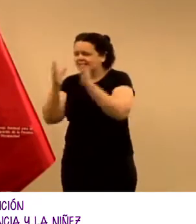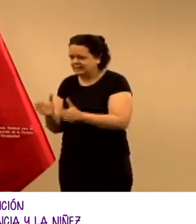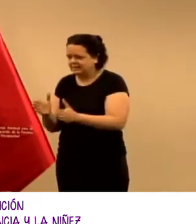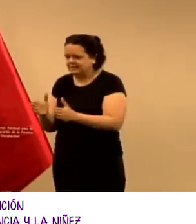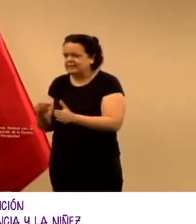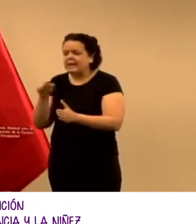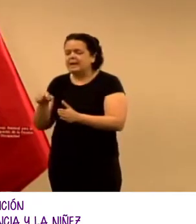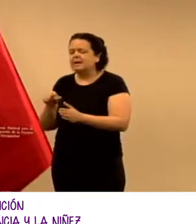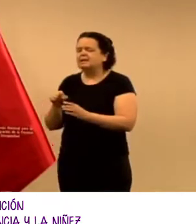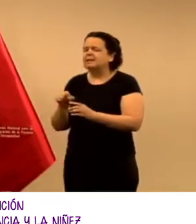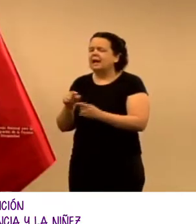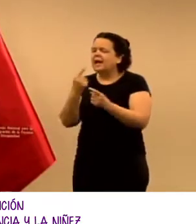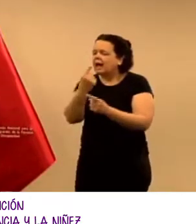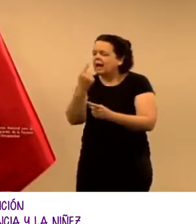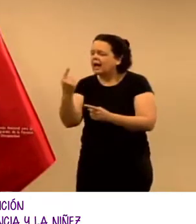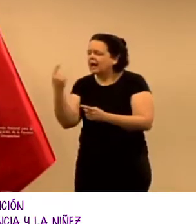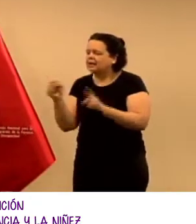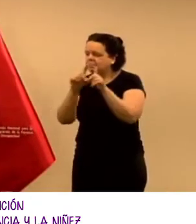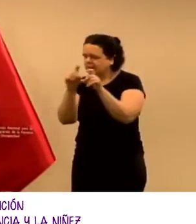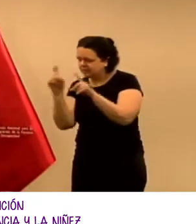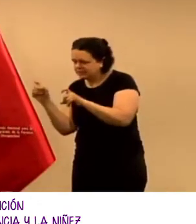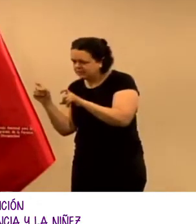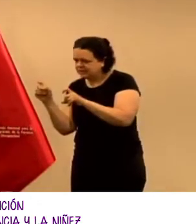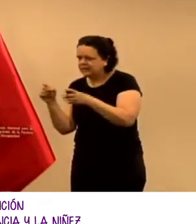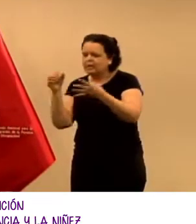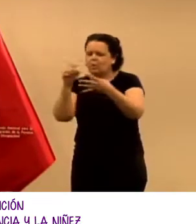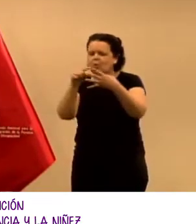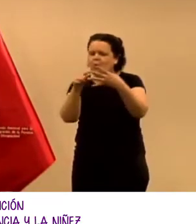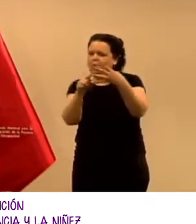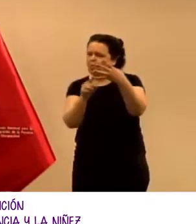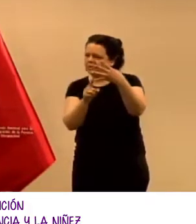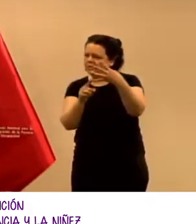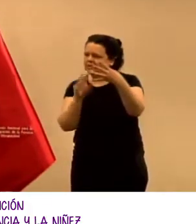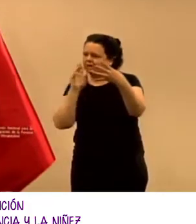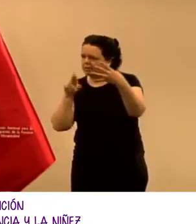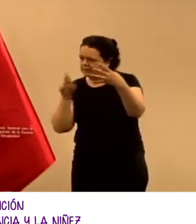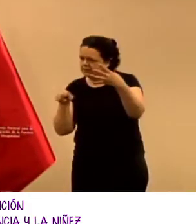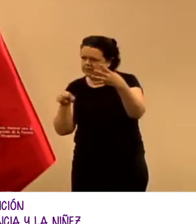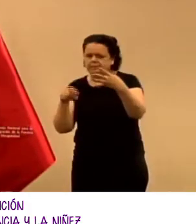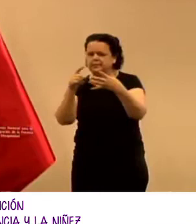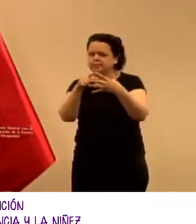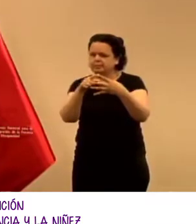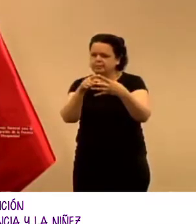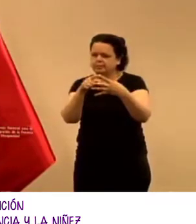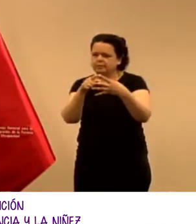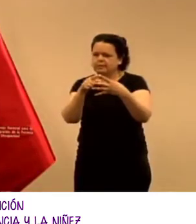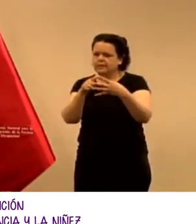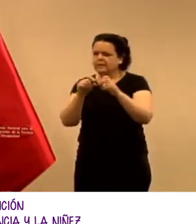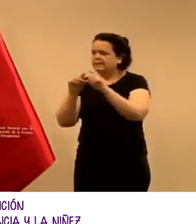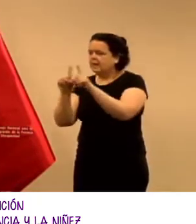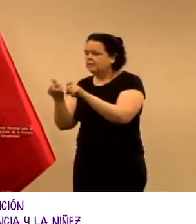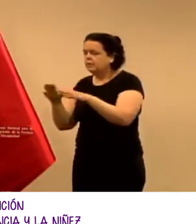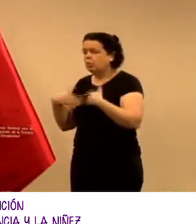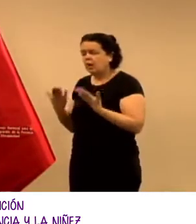Y para cada pregunta se establecieron 4 diferentes categorías de respuesta, que son, se le pregunta si